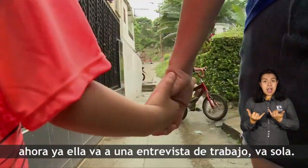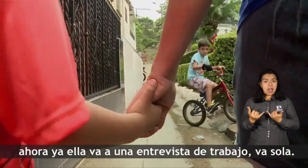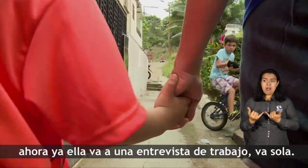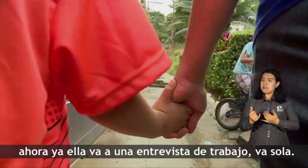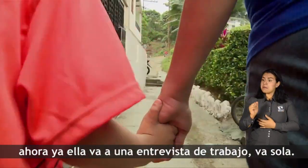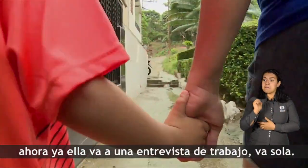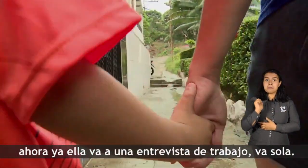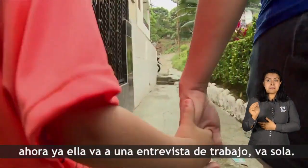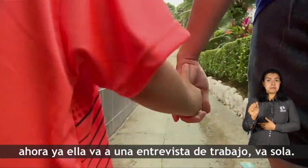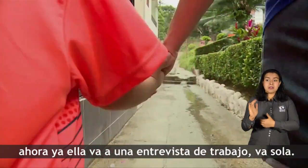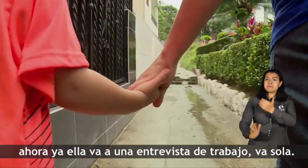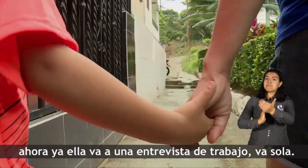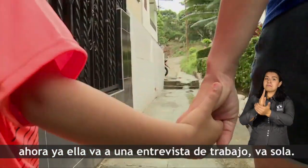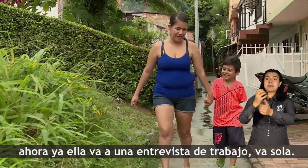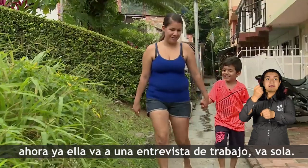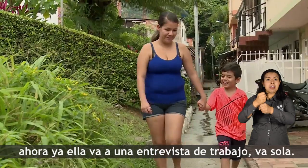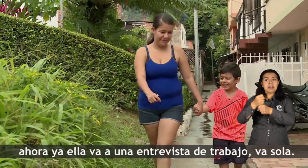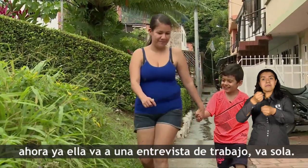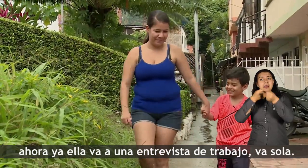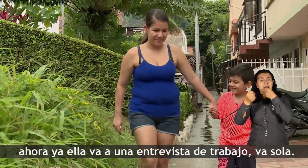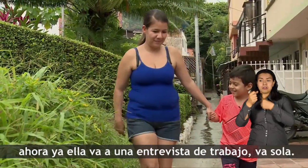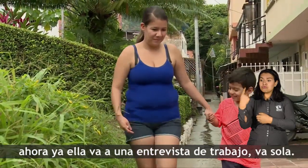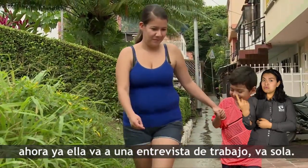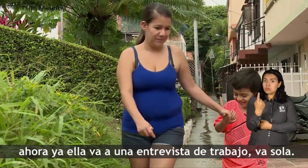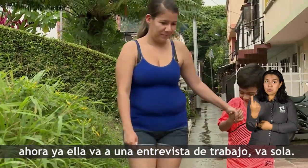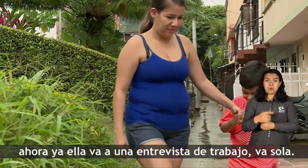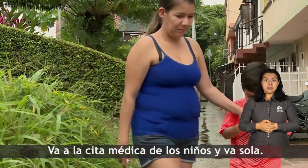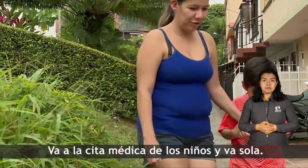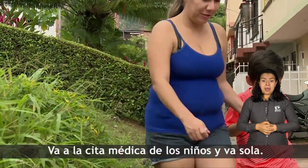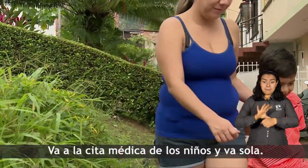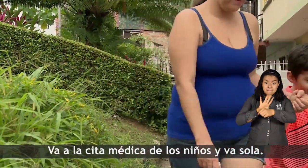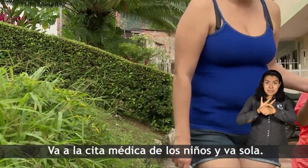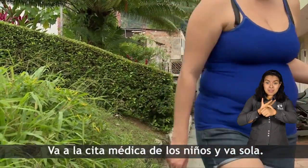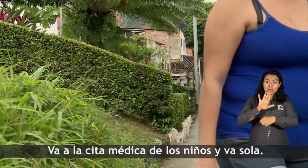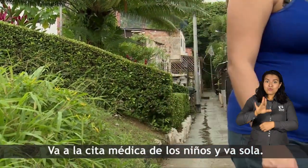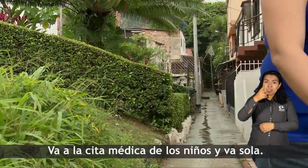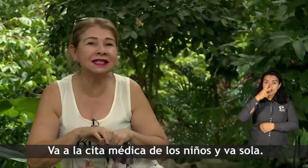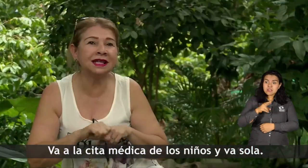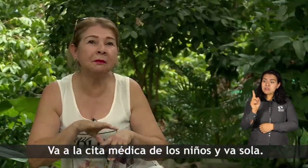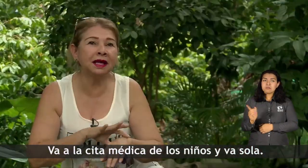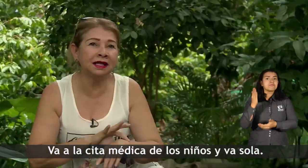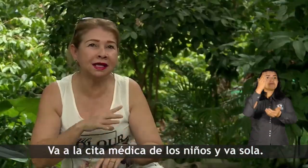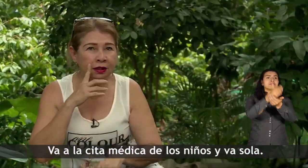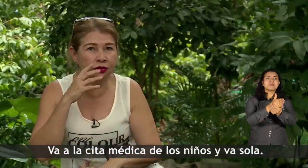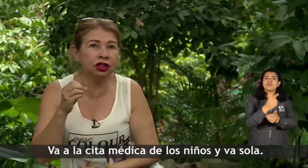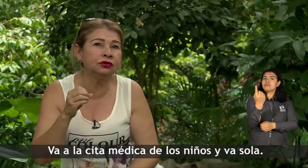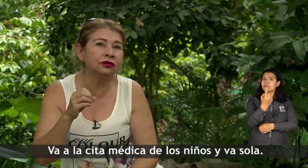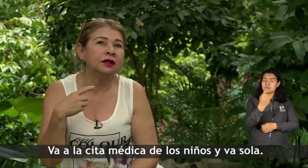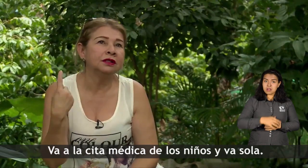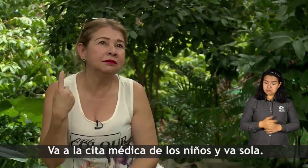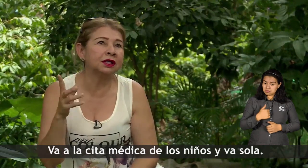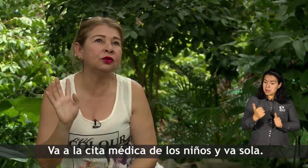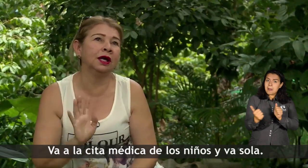Ahora, ya ella va a una entrevista de trabajo, va sola, va a las citas médicas de los